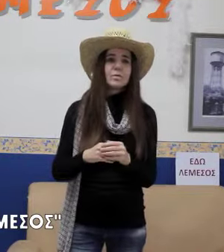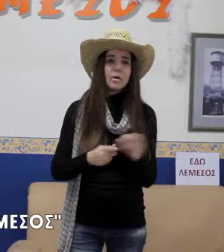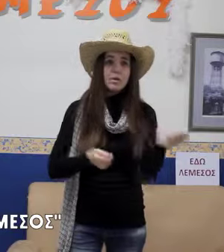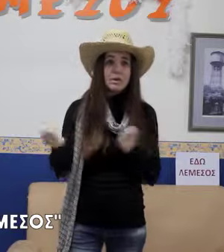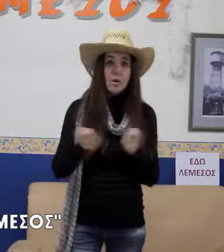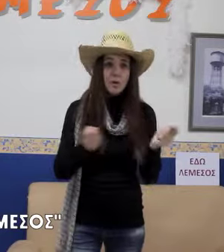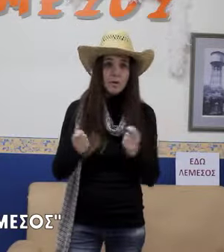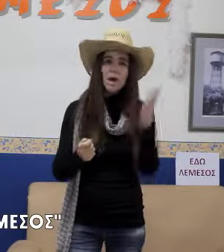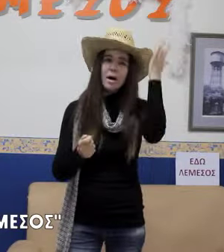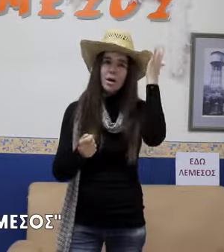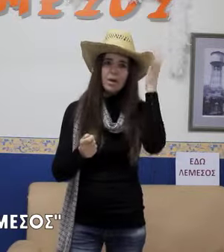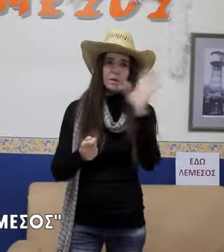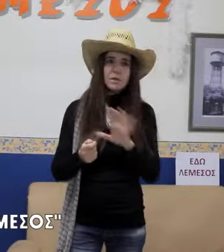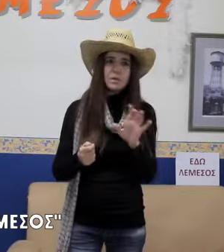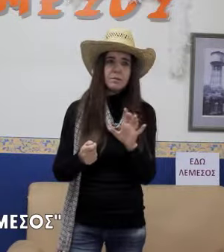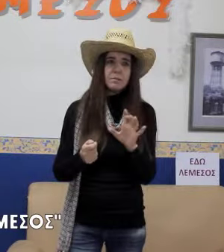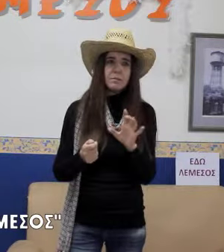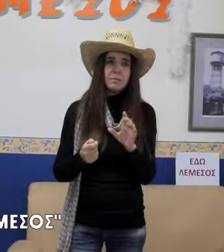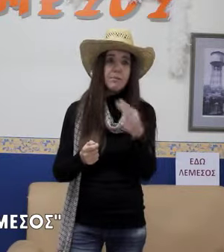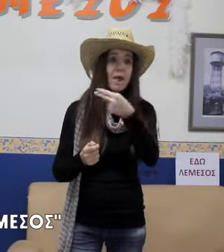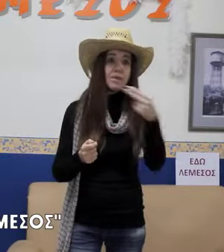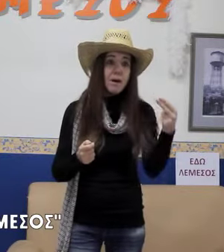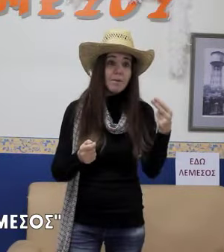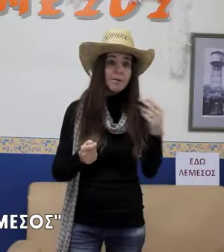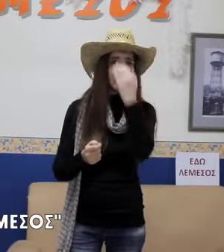διοργανώνουν έκθεση με θέμα Καρναβάλι